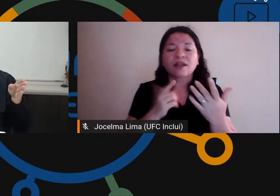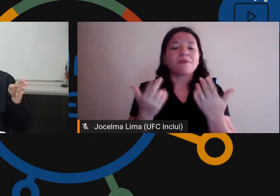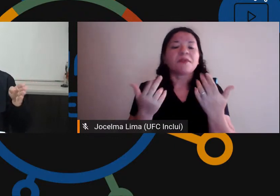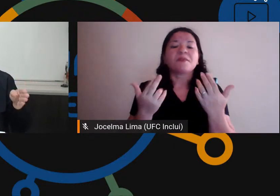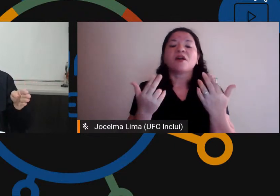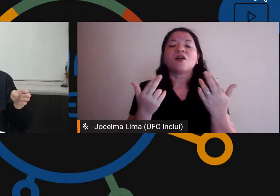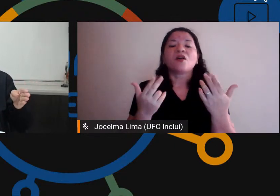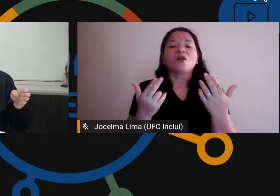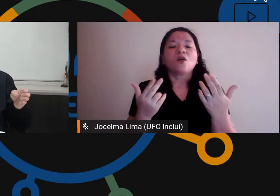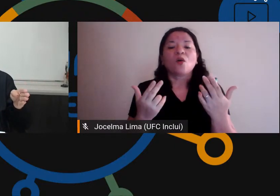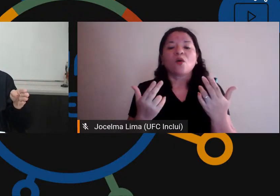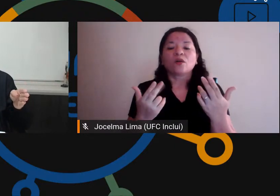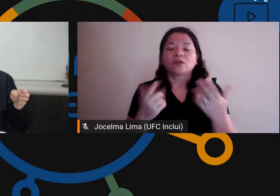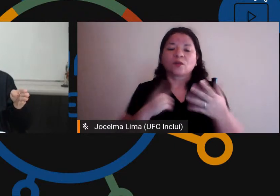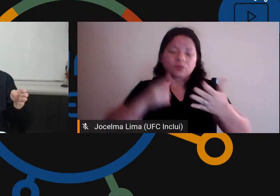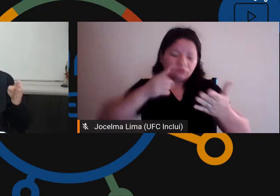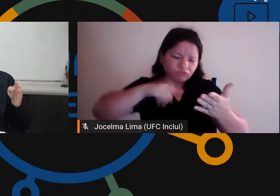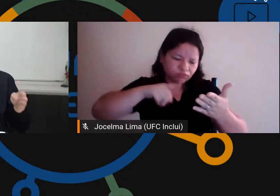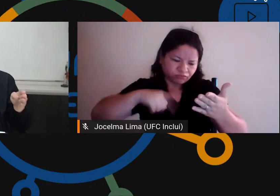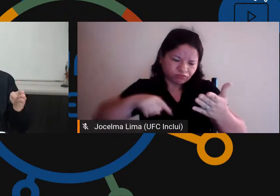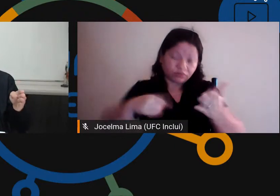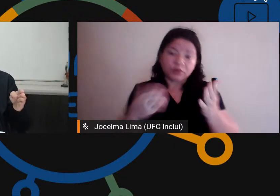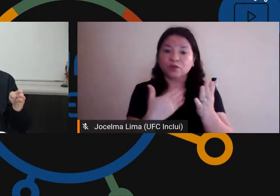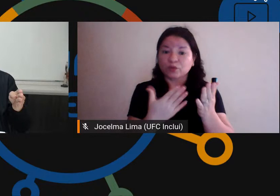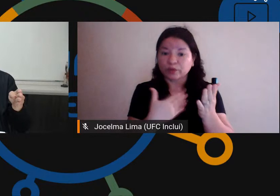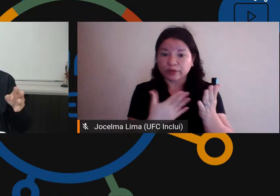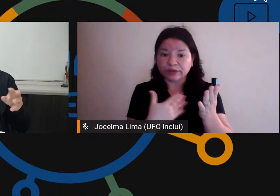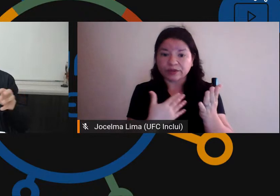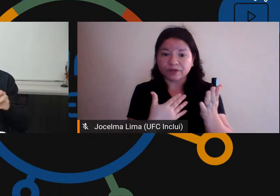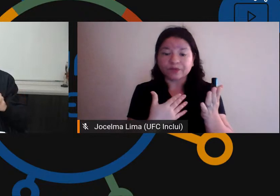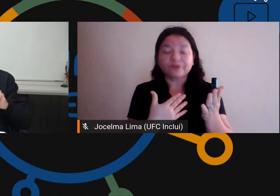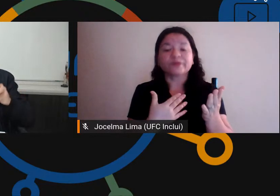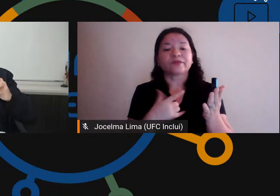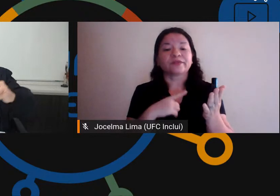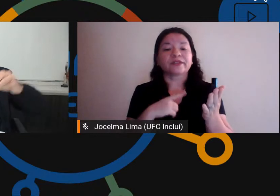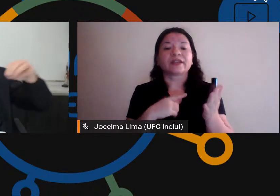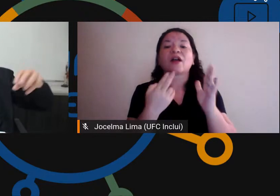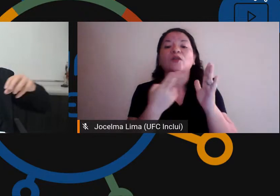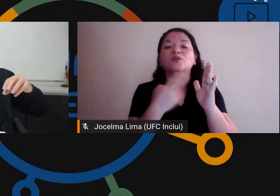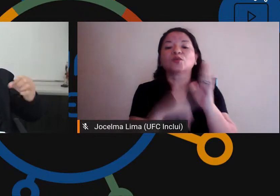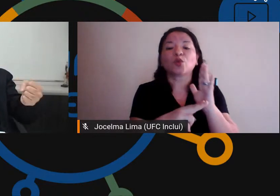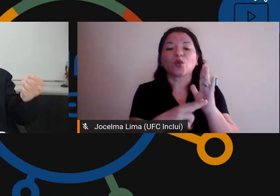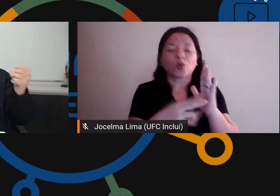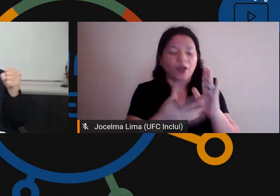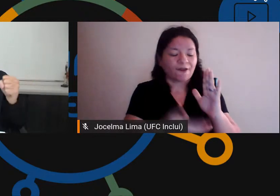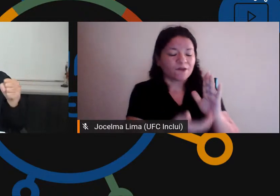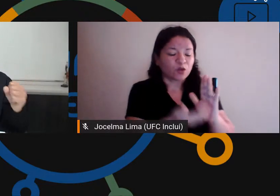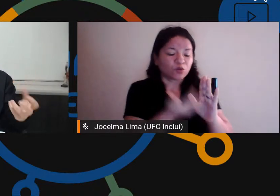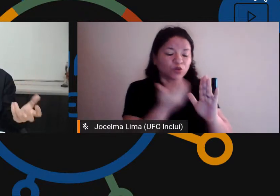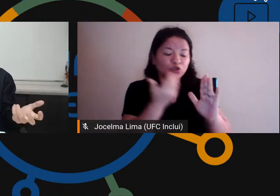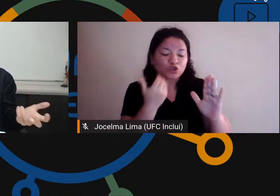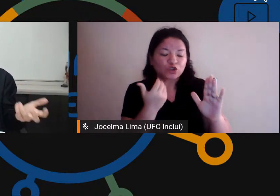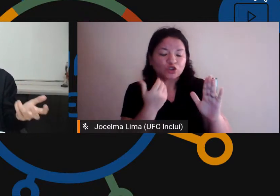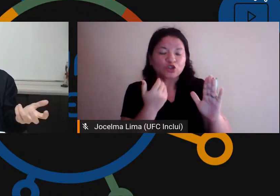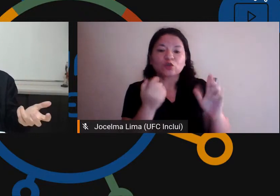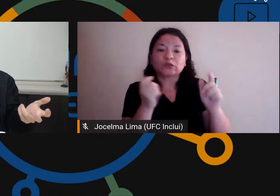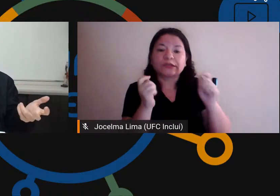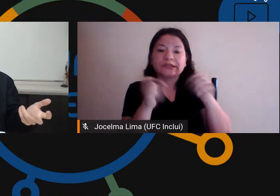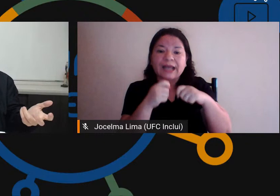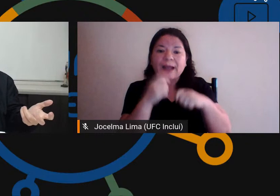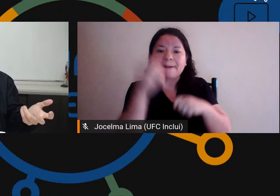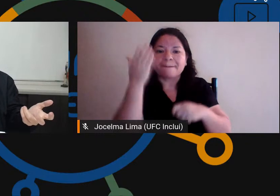trabalho de revisão da literatura. O trabalho de revisão da literatura é o que eu tiro da literatura de sólido, que tem